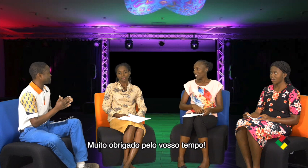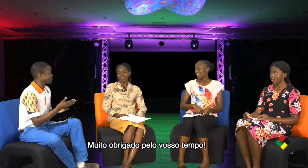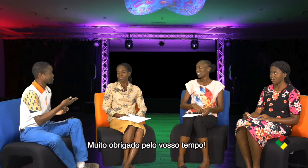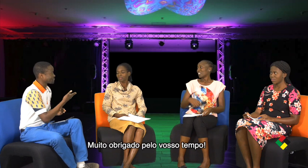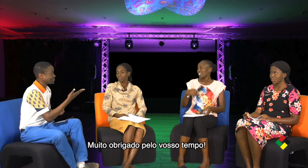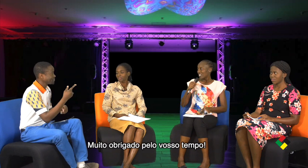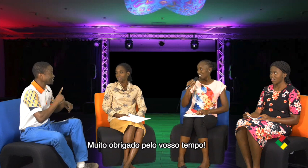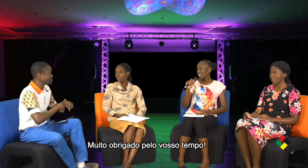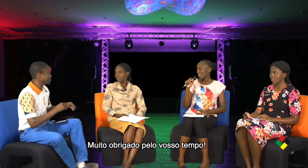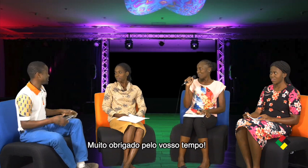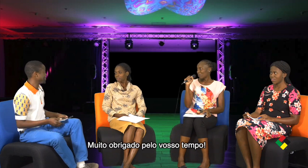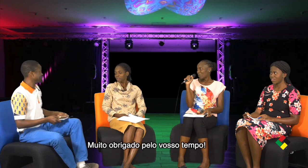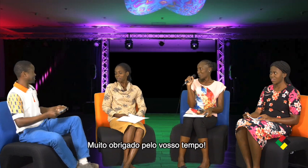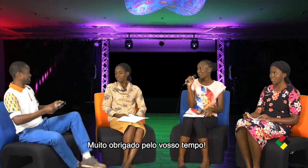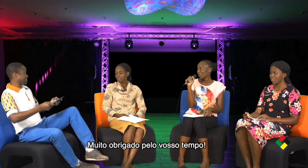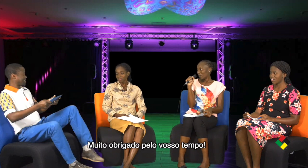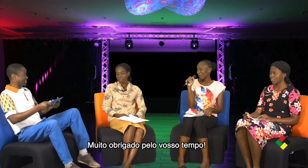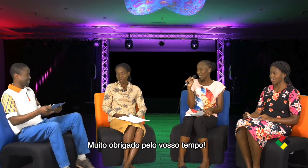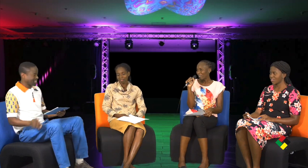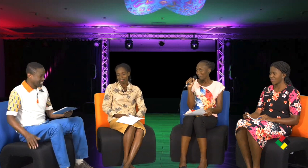Dizer um nosso muito obrigado pelo vosso tempo.